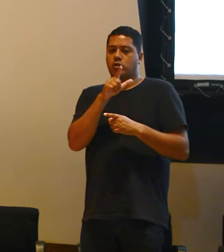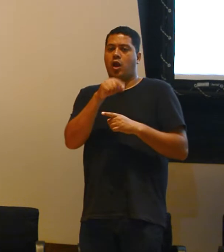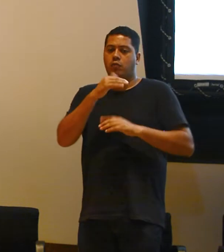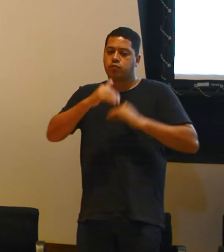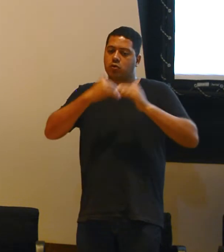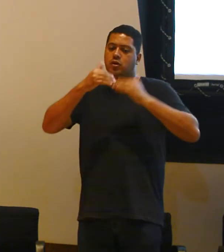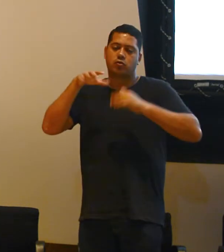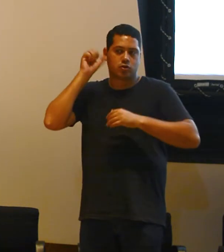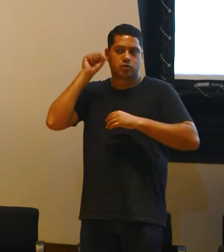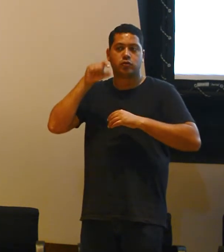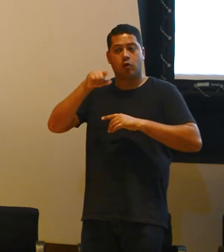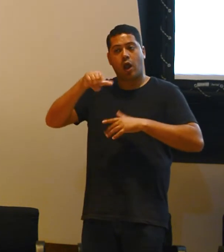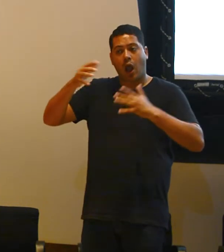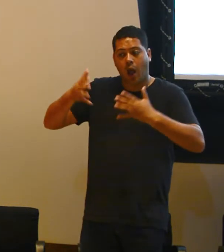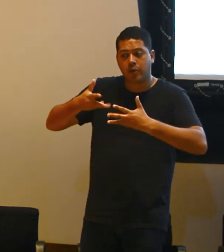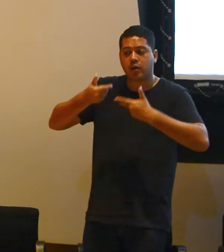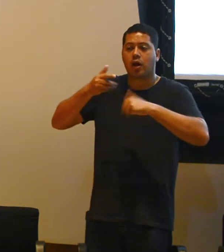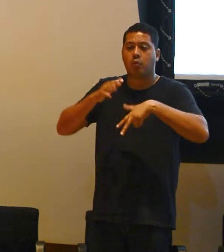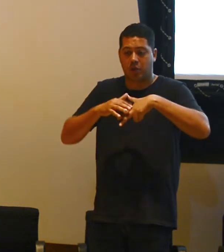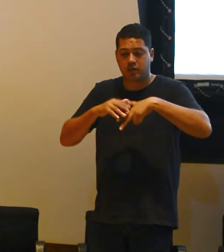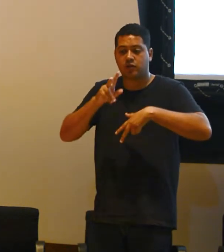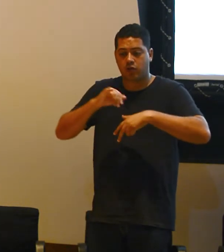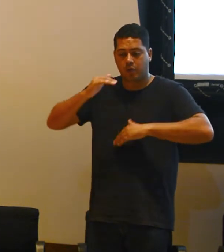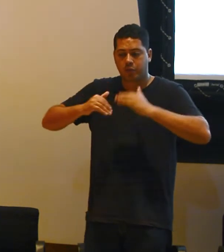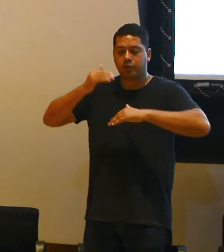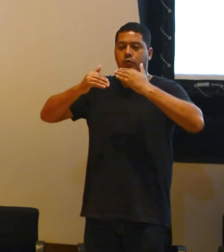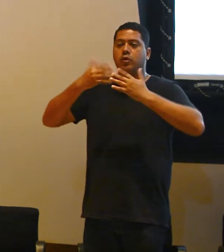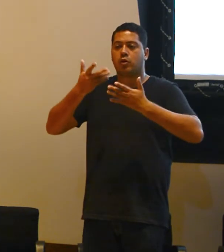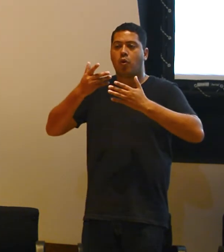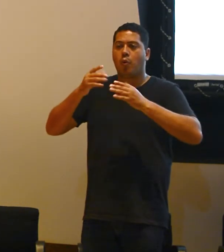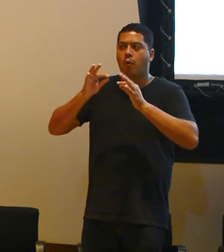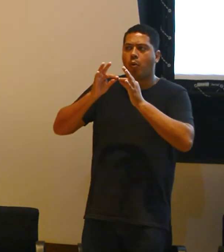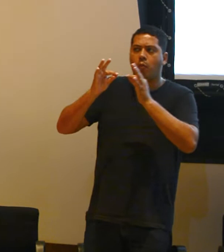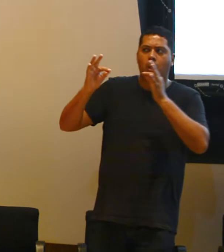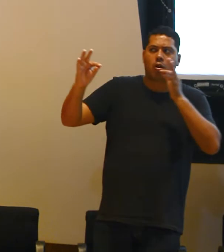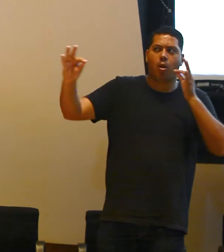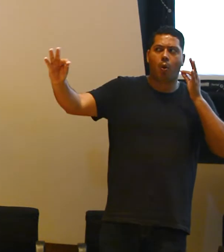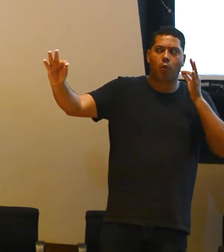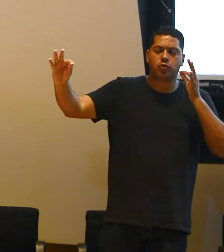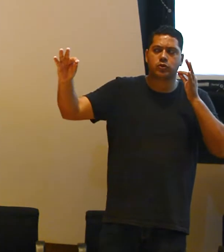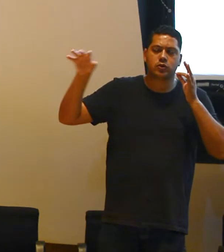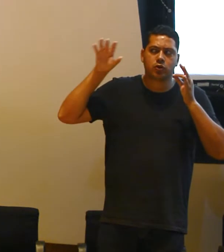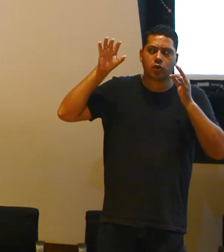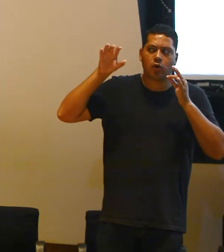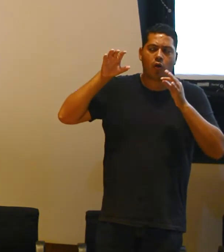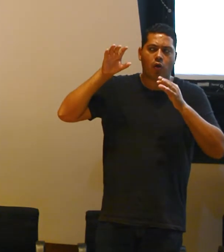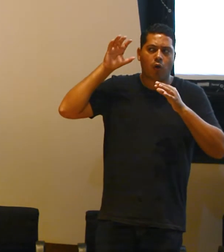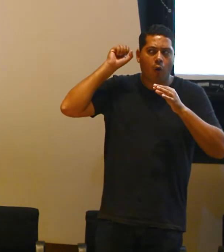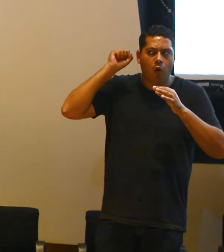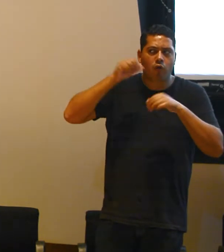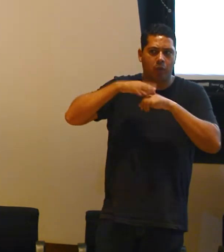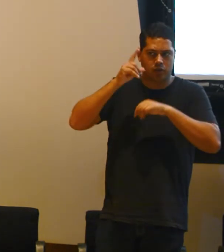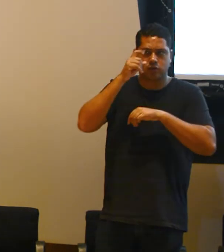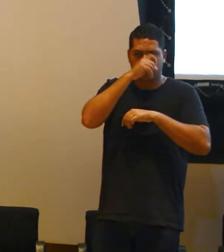outra habilidade que o paciente vai desenvolvendo. Quanto maior a distância da fonte sonora, mais difícil vai ficando esse acesso.